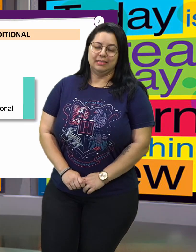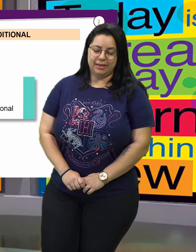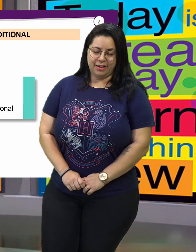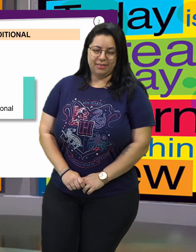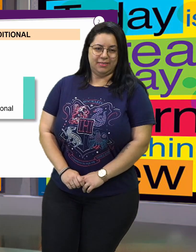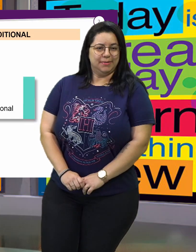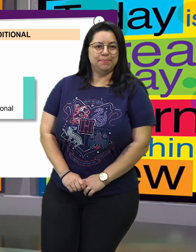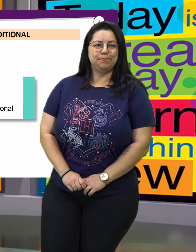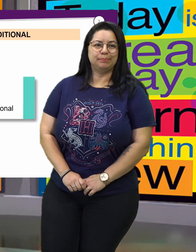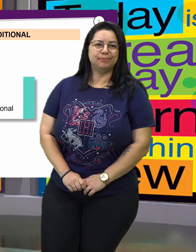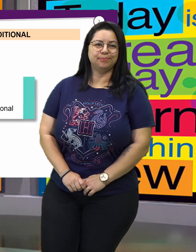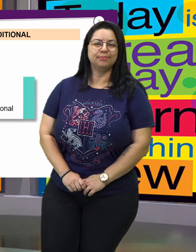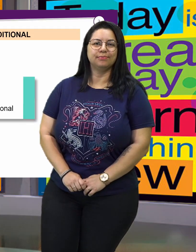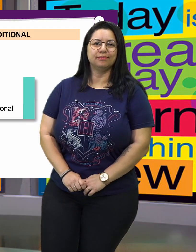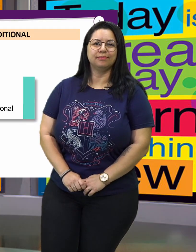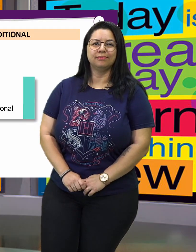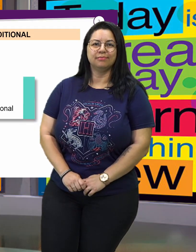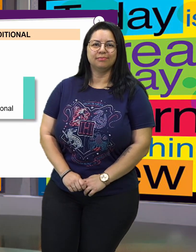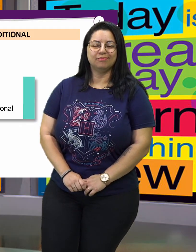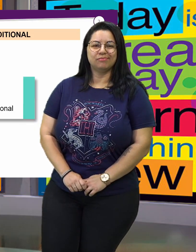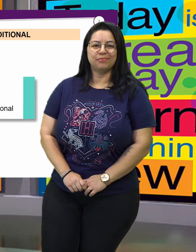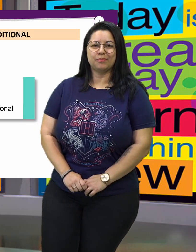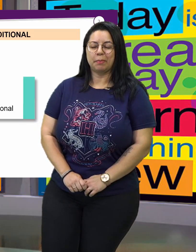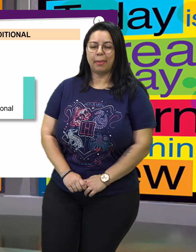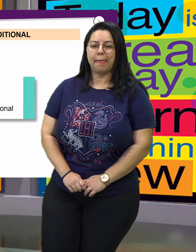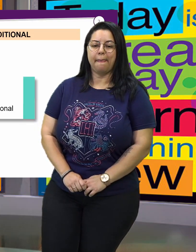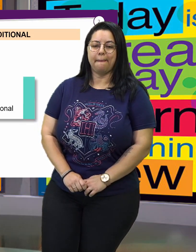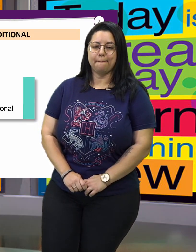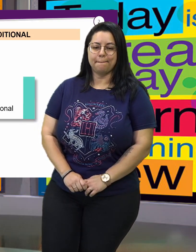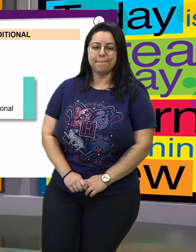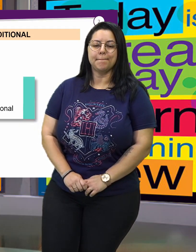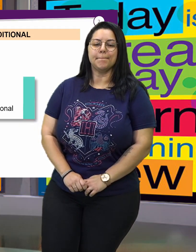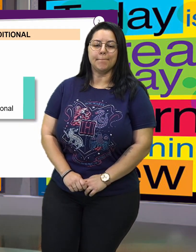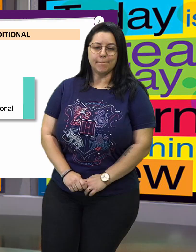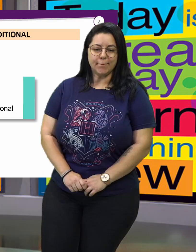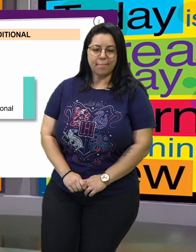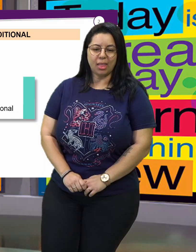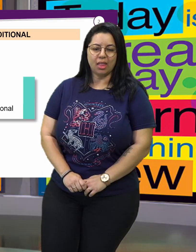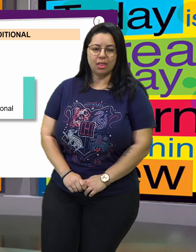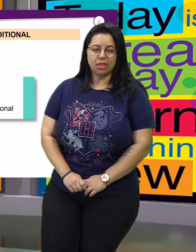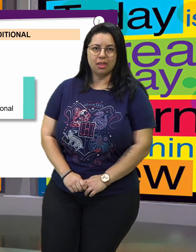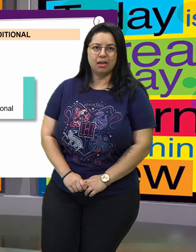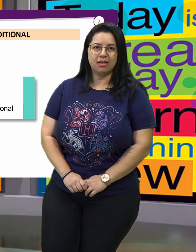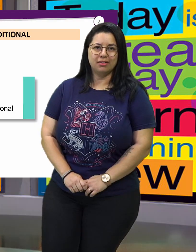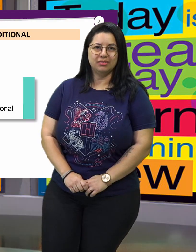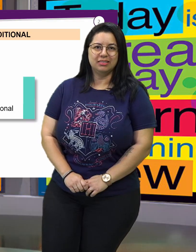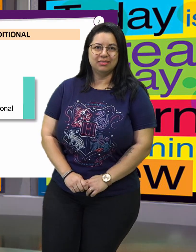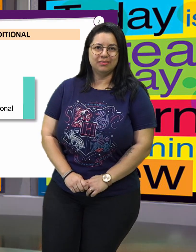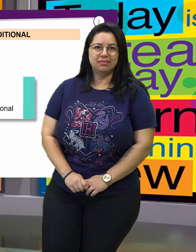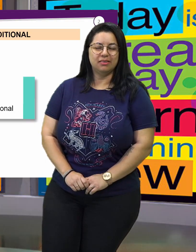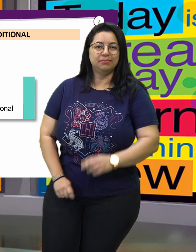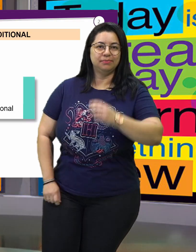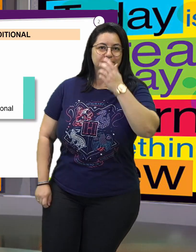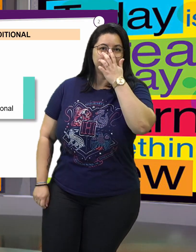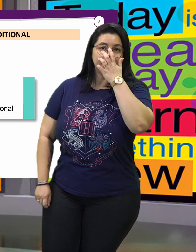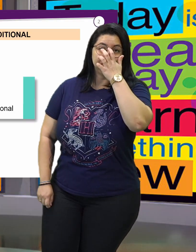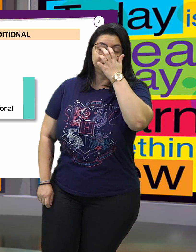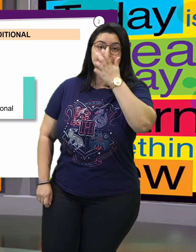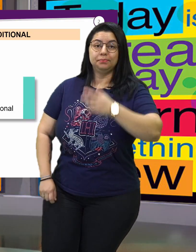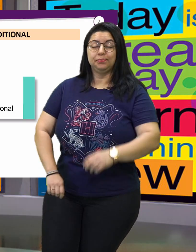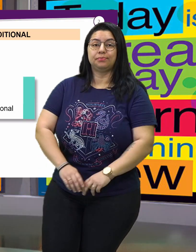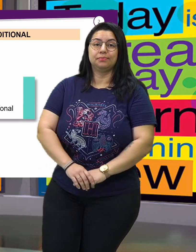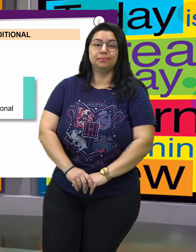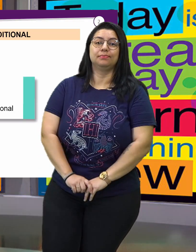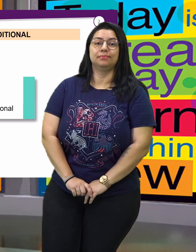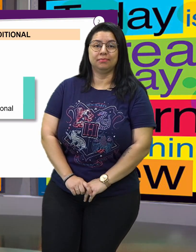certo, teacher? Yes. Já a first conditional, ela vai te levar lá um pouquinho para o futuro. Então, ela vai te dar ali resultados prováveis ou